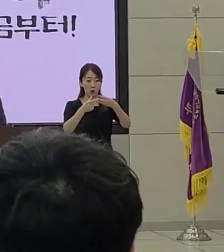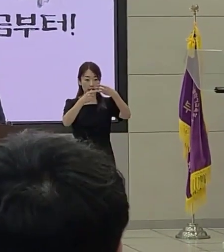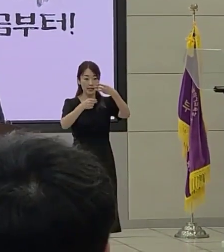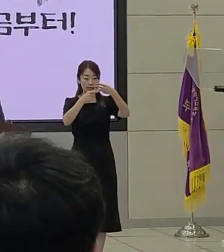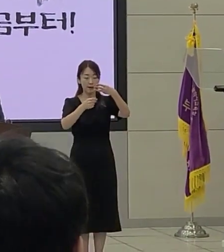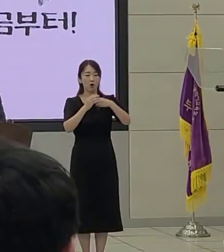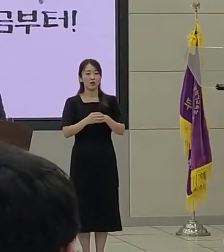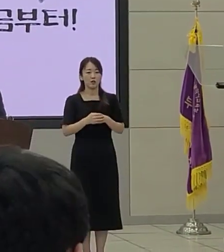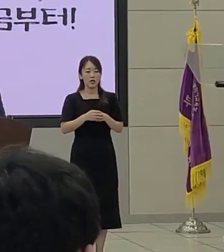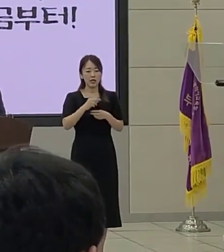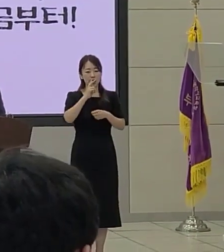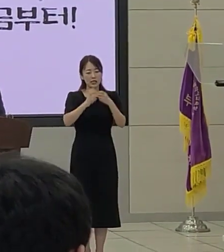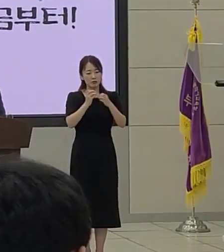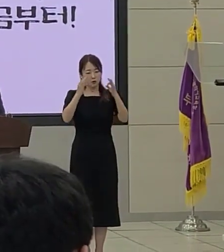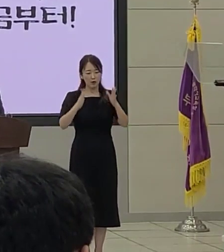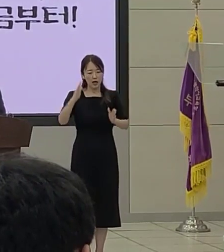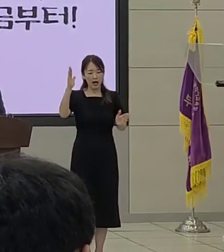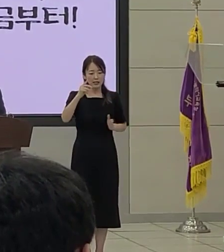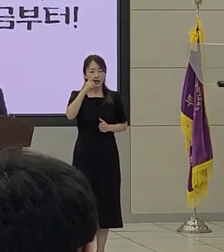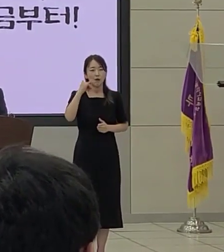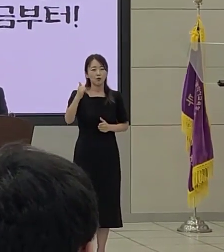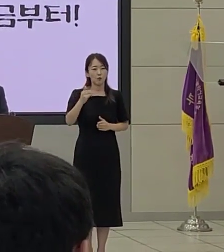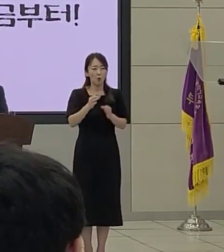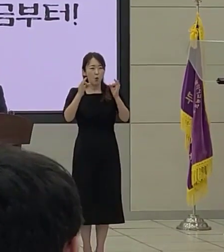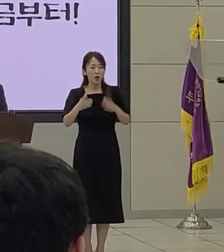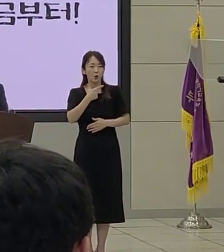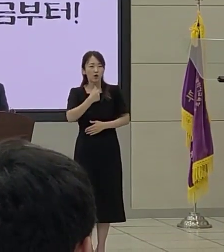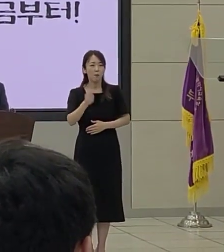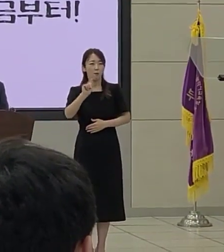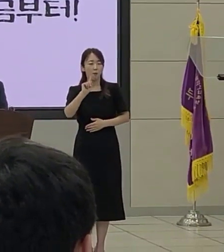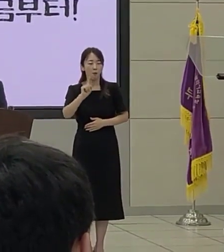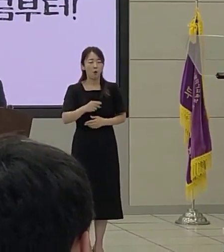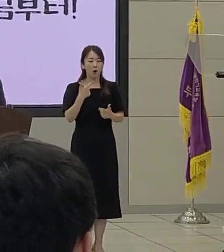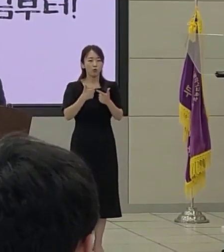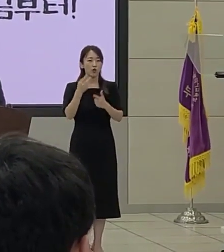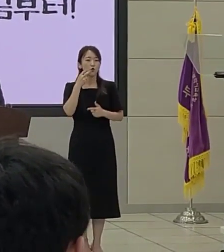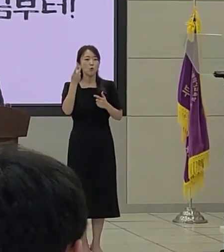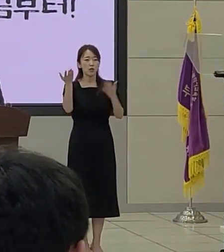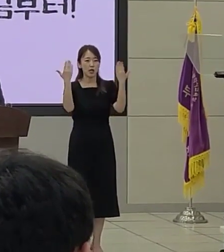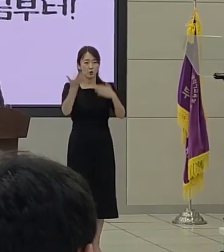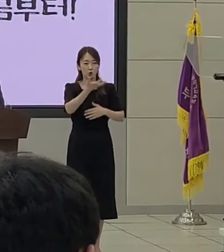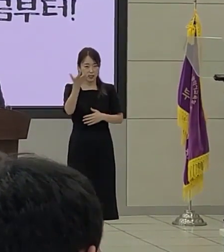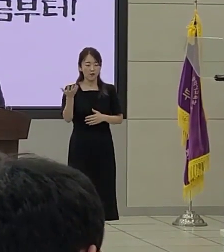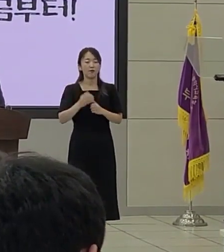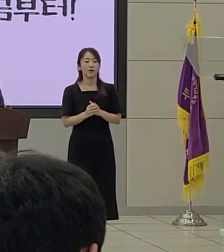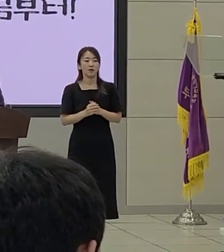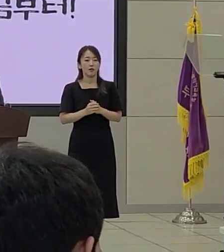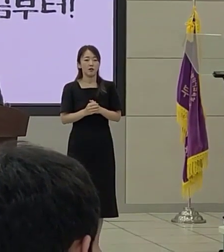올해 3월 20여 년간 학생과 학부모의 오랜 염원이었던 부산 설립학교의 이전을 위해